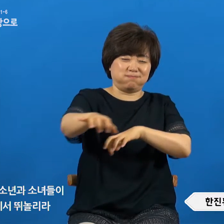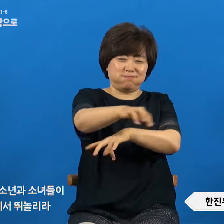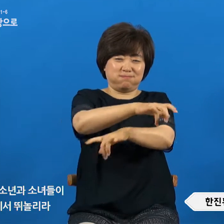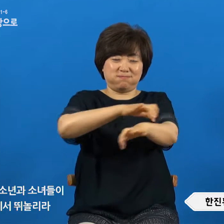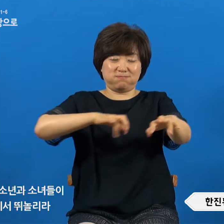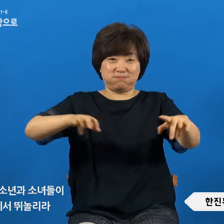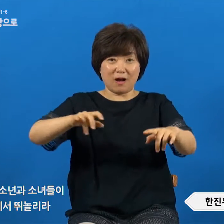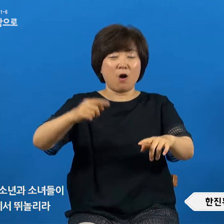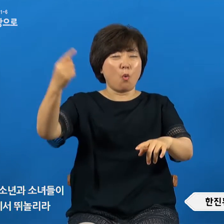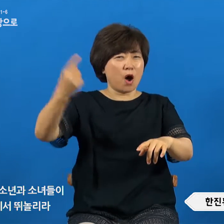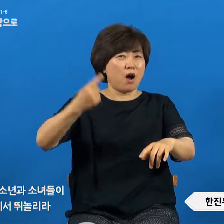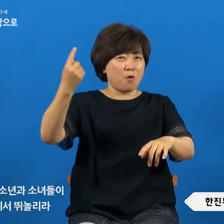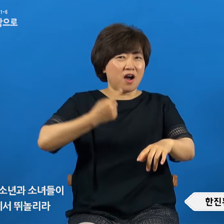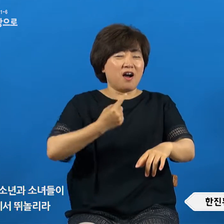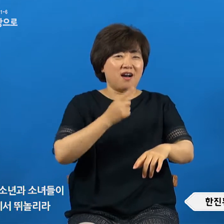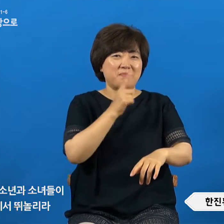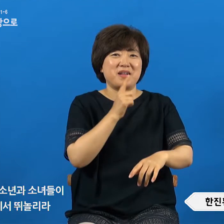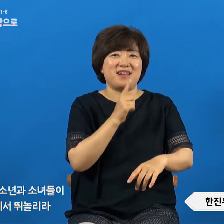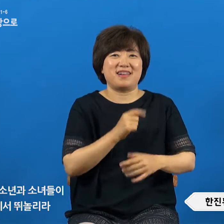날이 올 것이라는 말이죠.